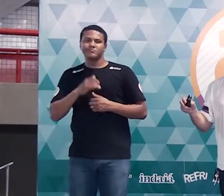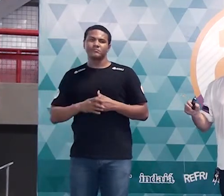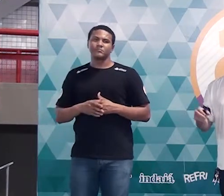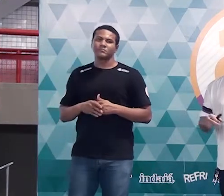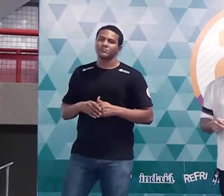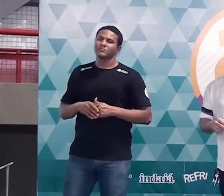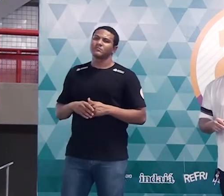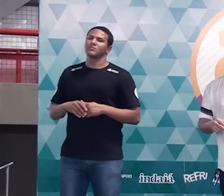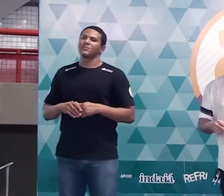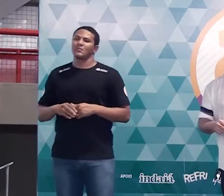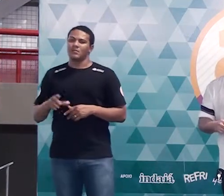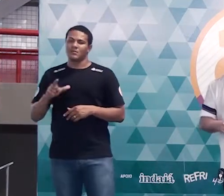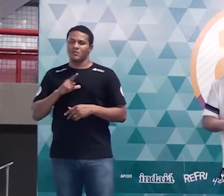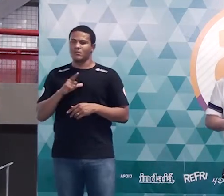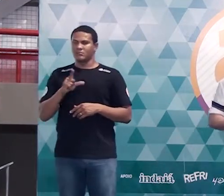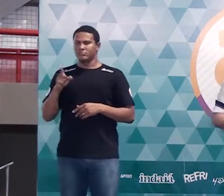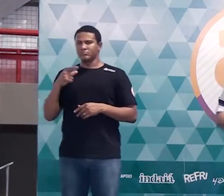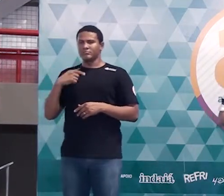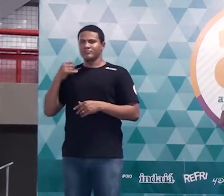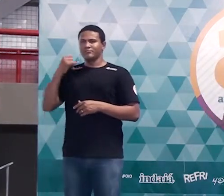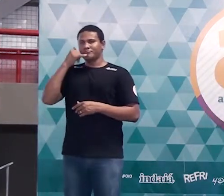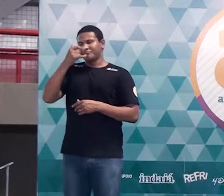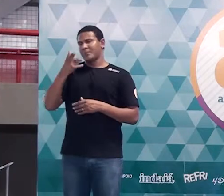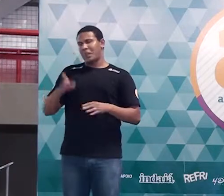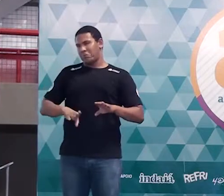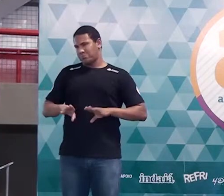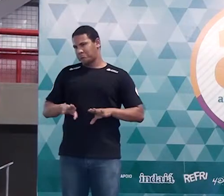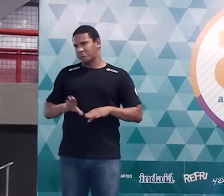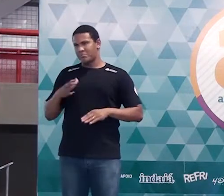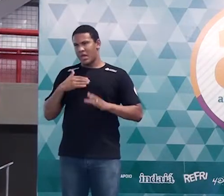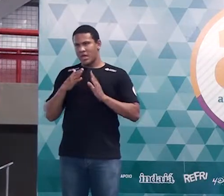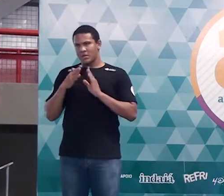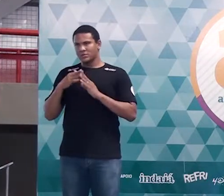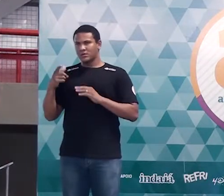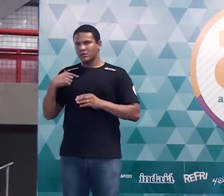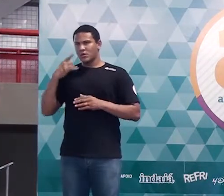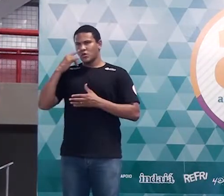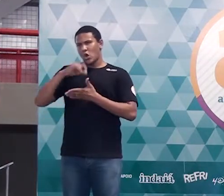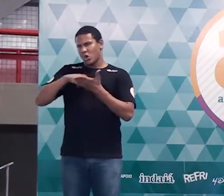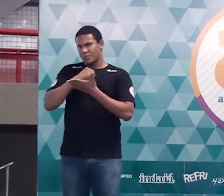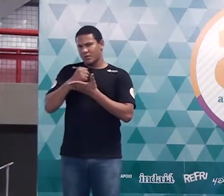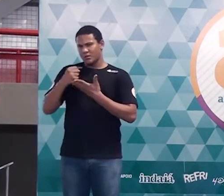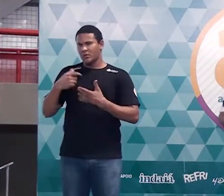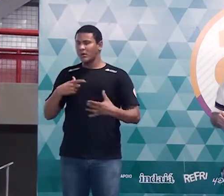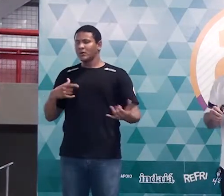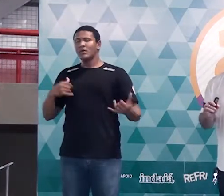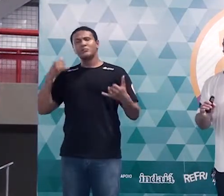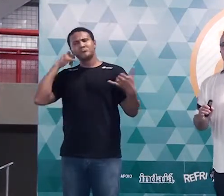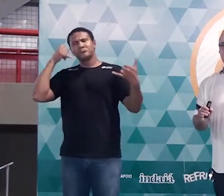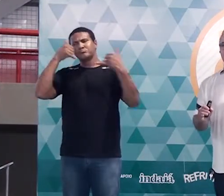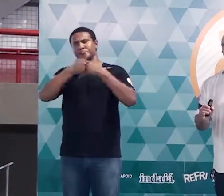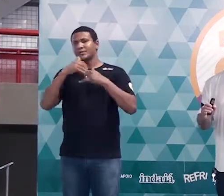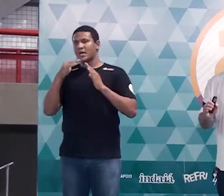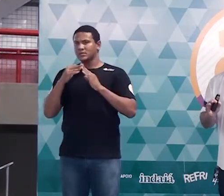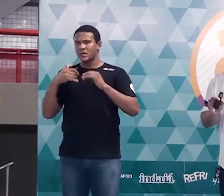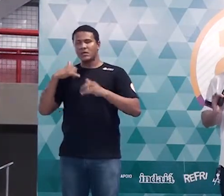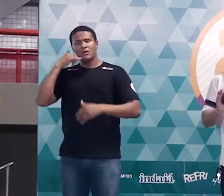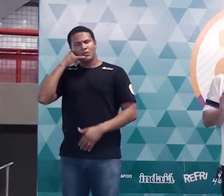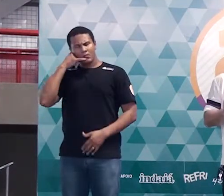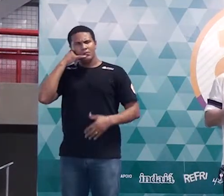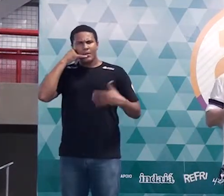documento. E eu telefonei para casa porque eu precisei do documento, né? Aí ela atendeu o telefone e eu disse: fulana,